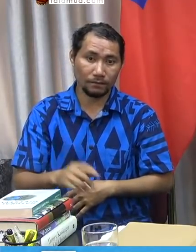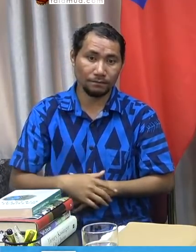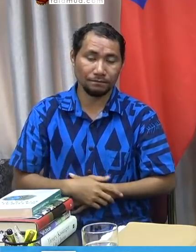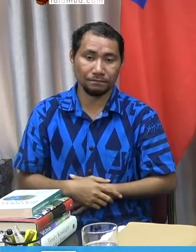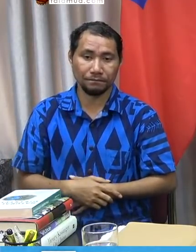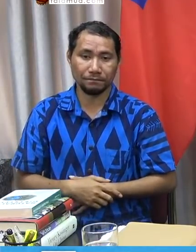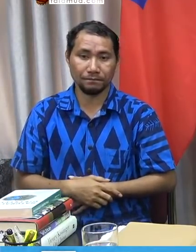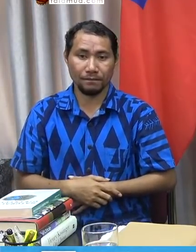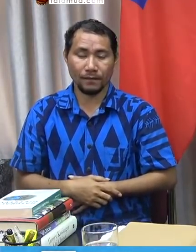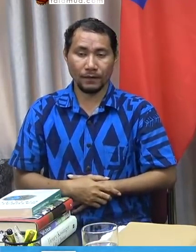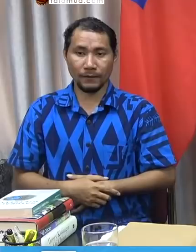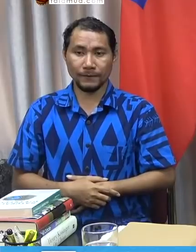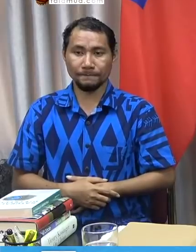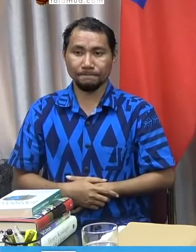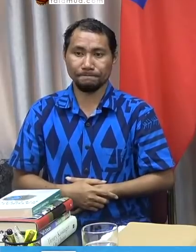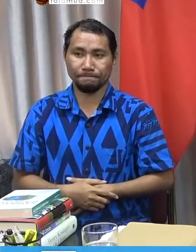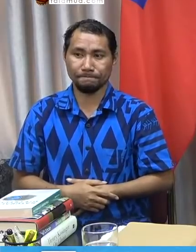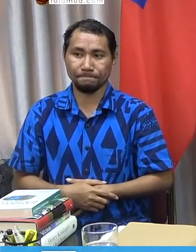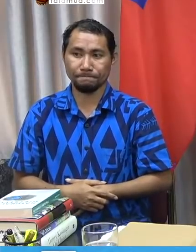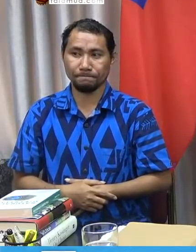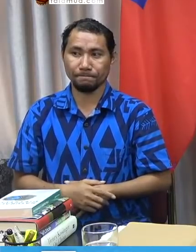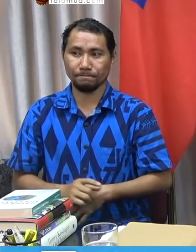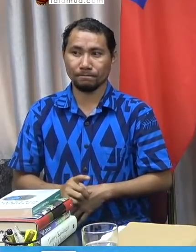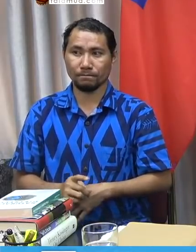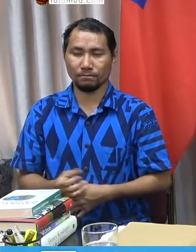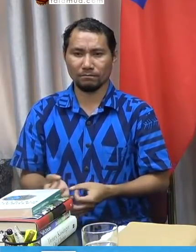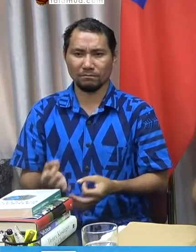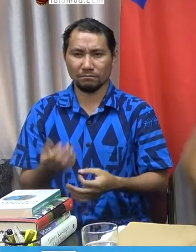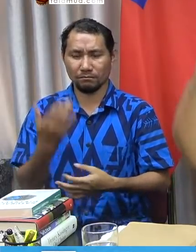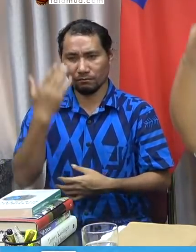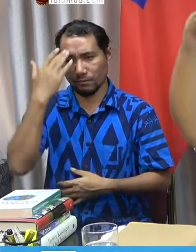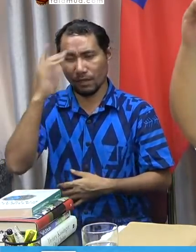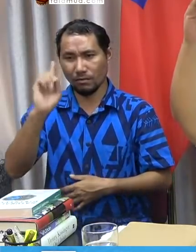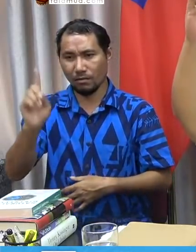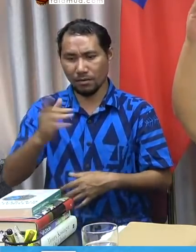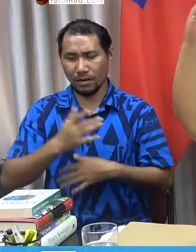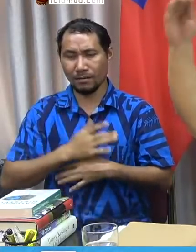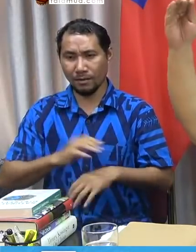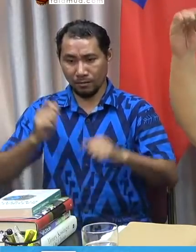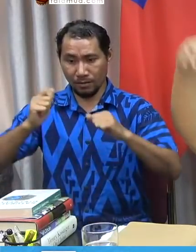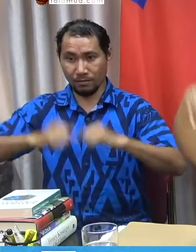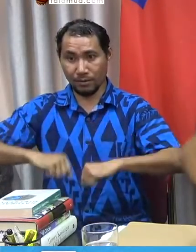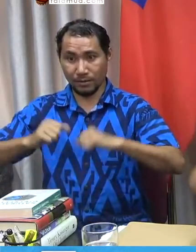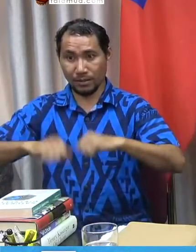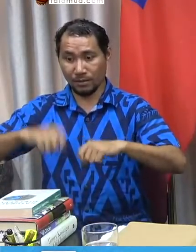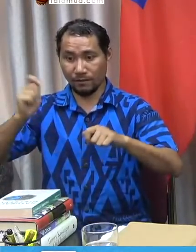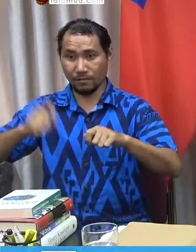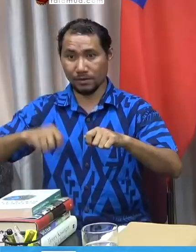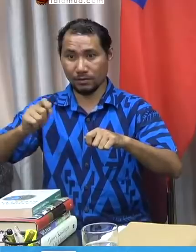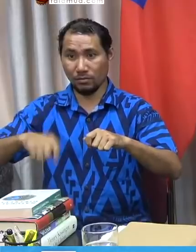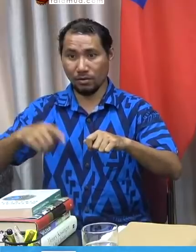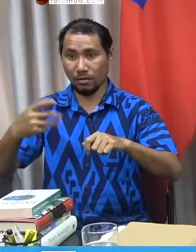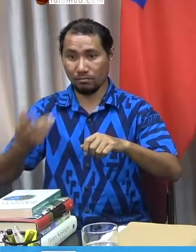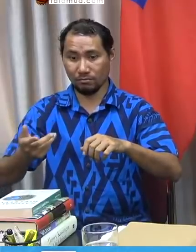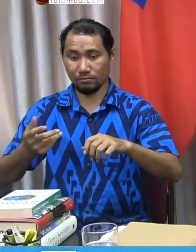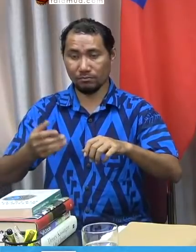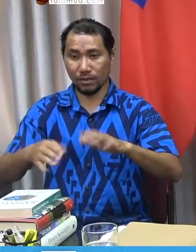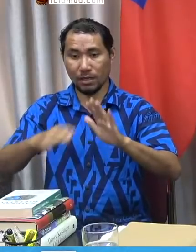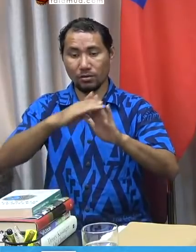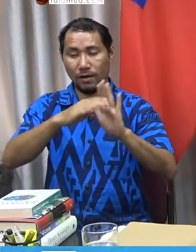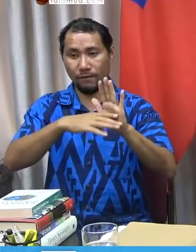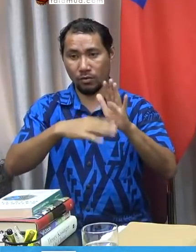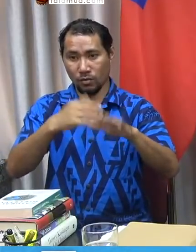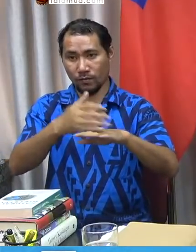fa'amoemoe pe a le finagalo o le pelestini i le tulafono fa'avae le fa'apea